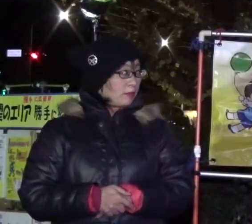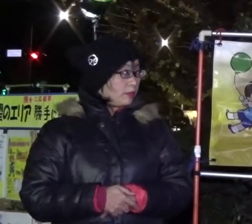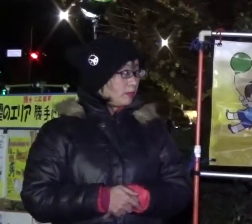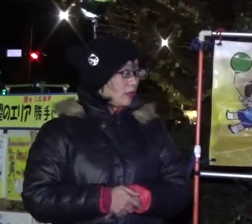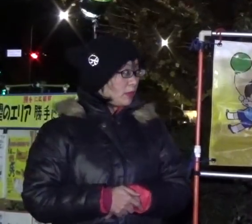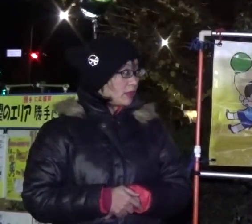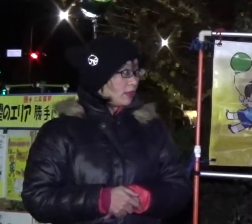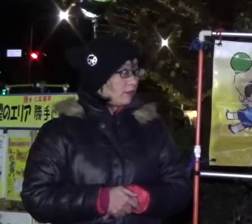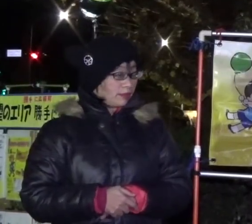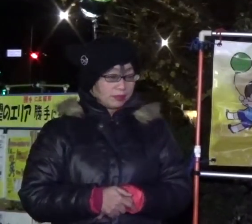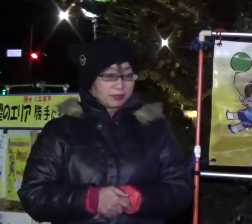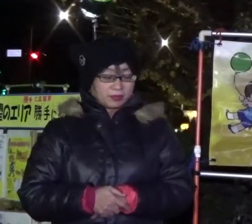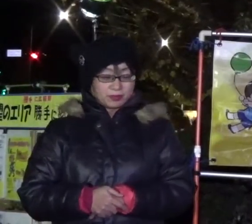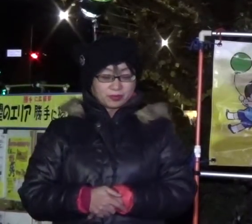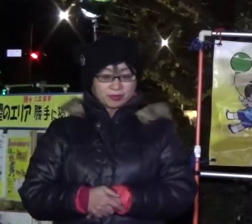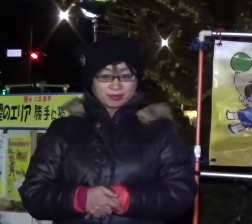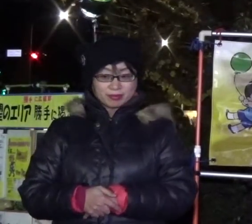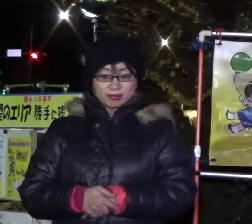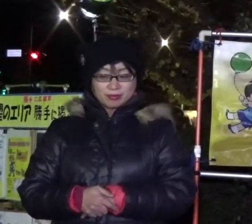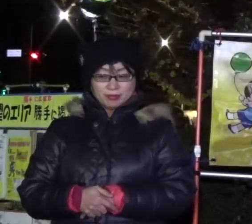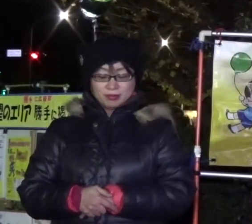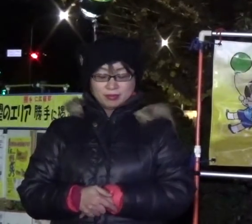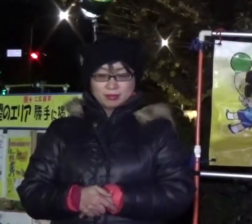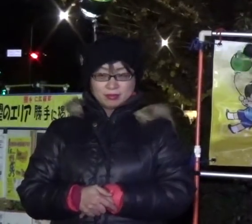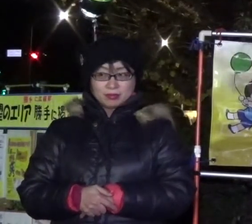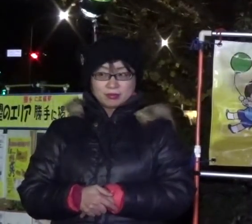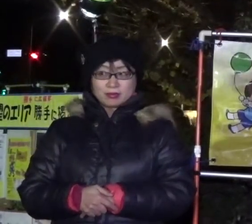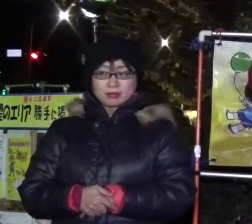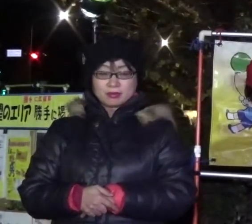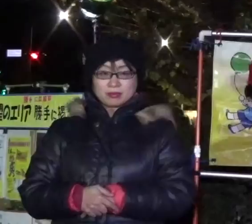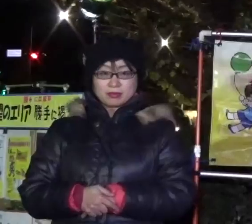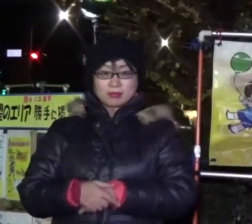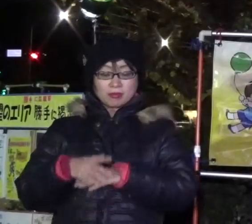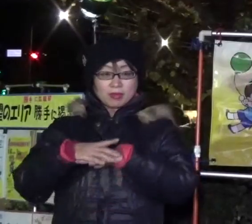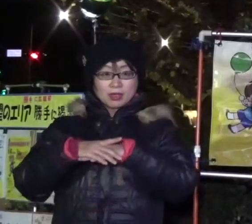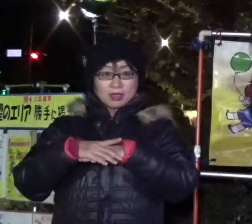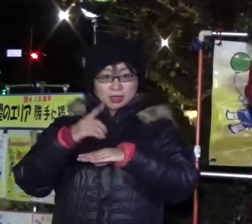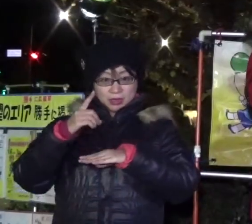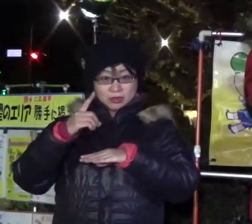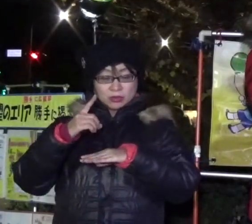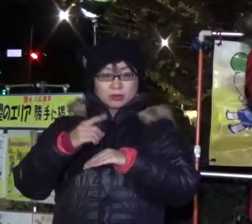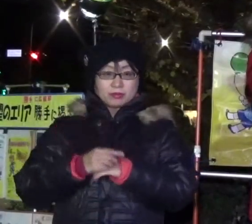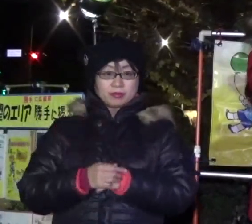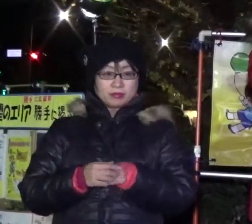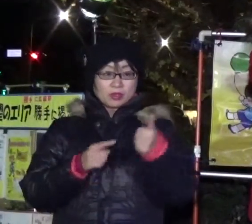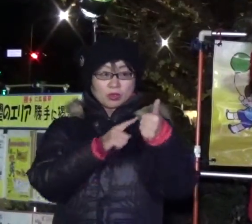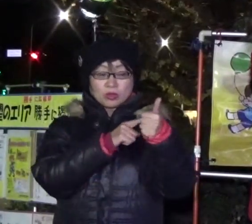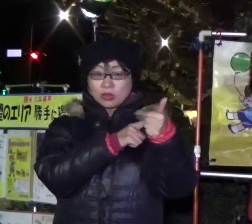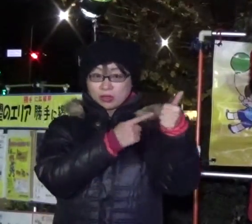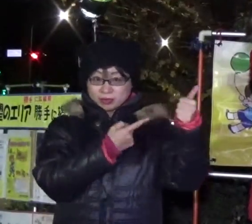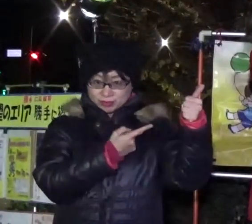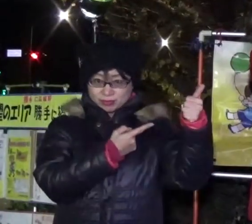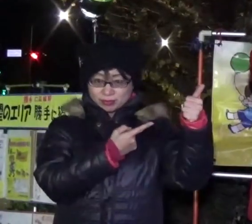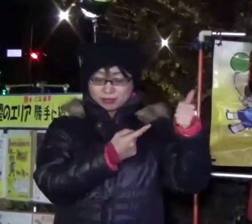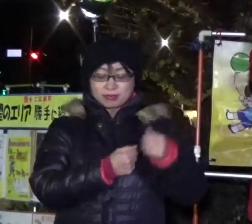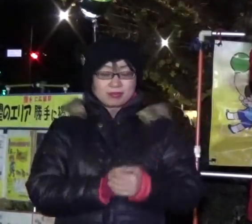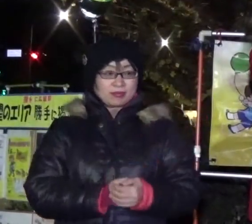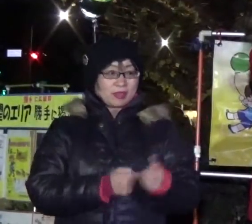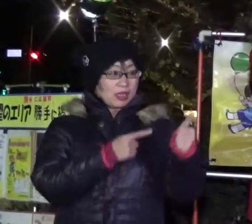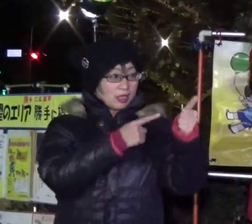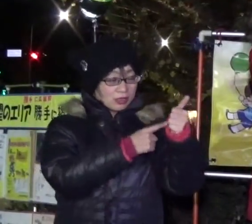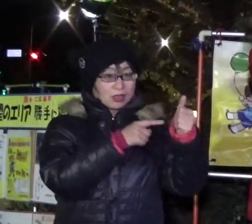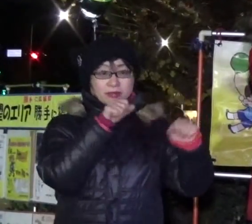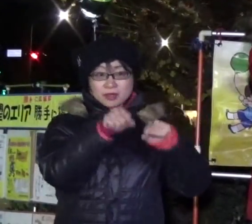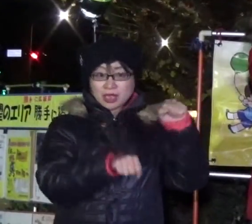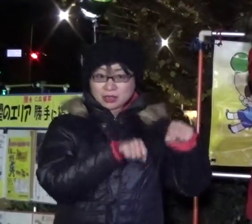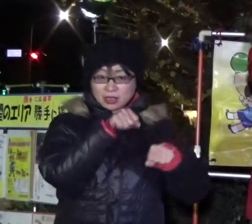最初に 次郎さんへ。次郎さん、自転車隊の